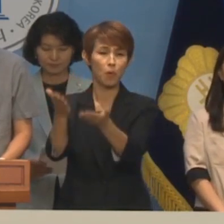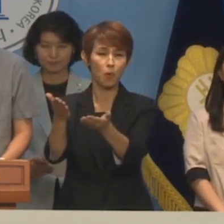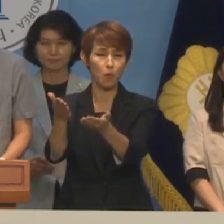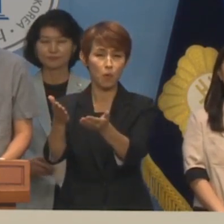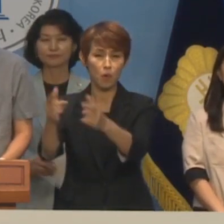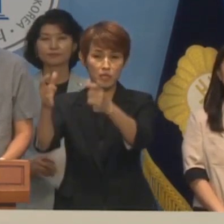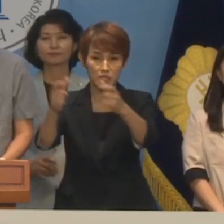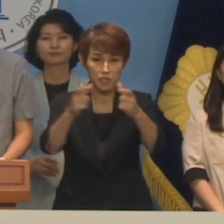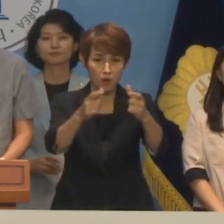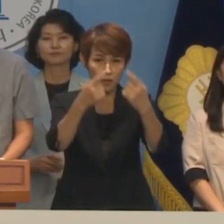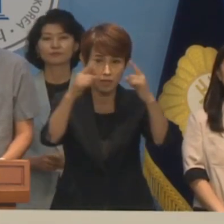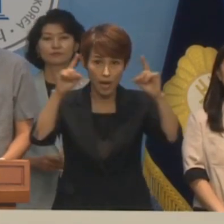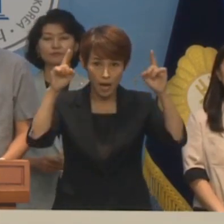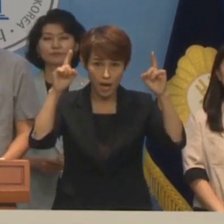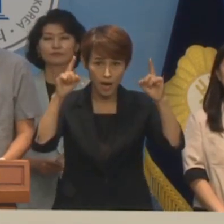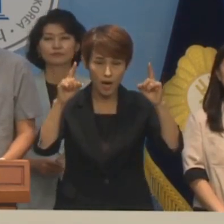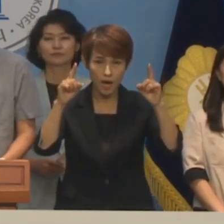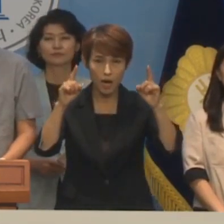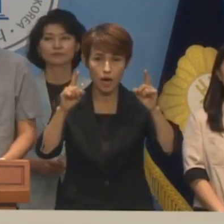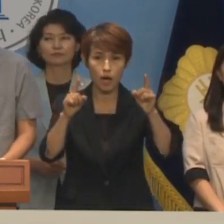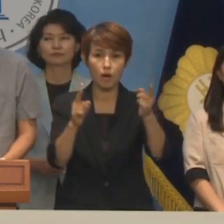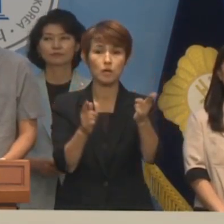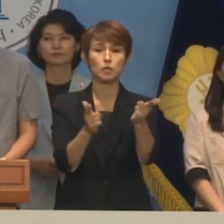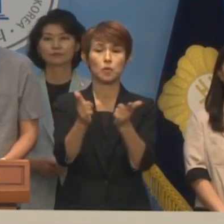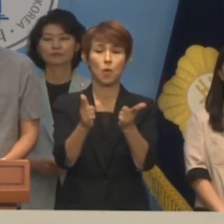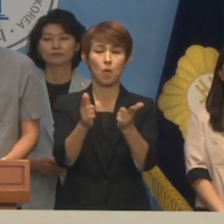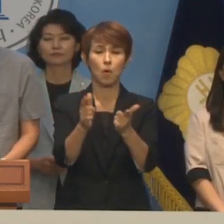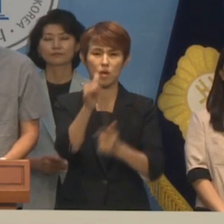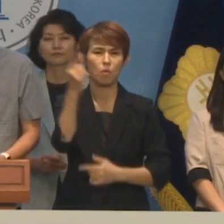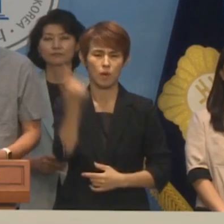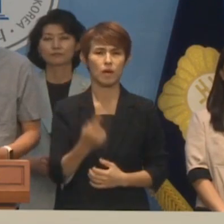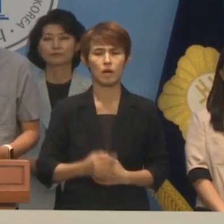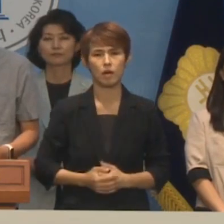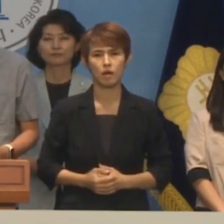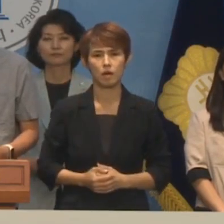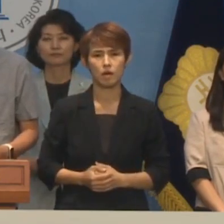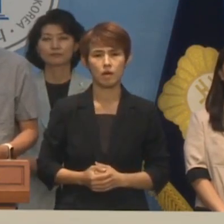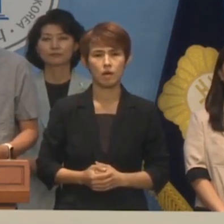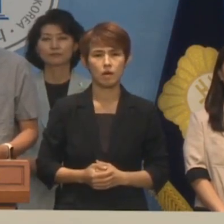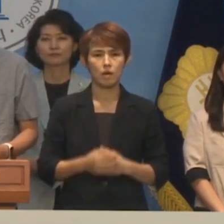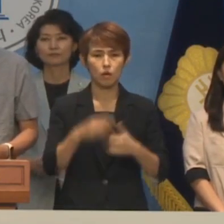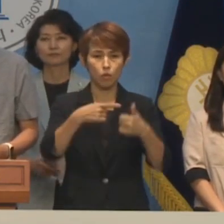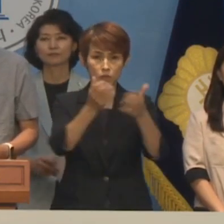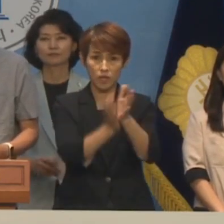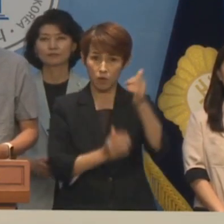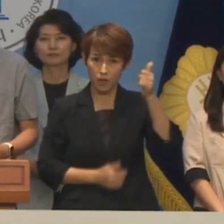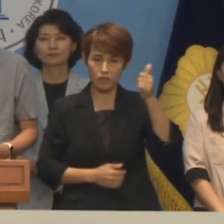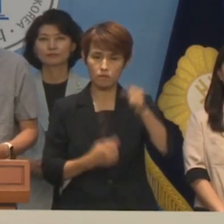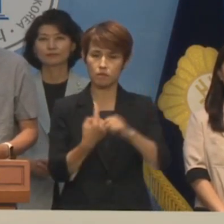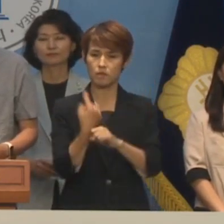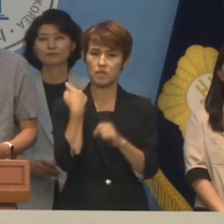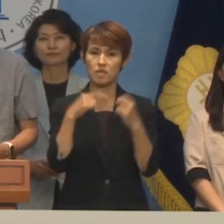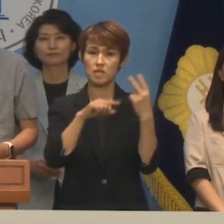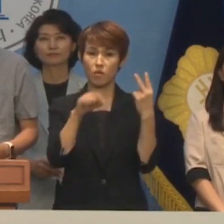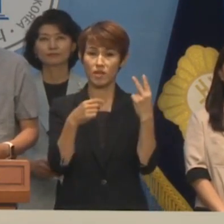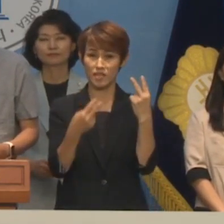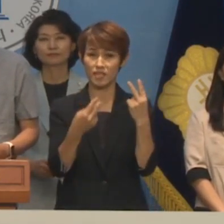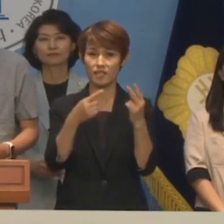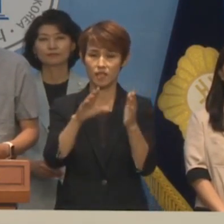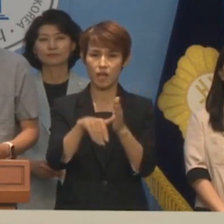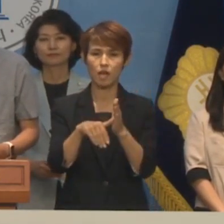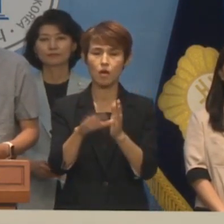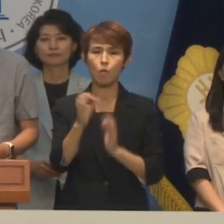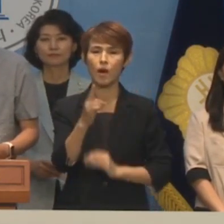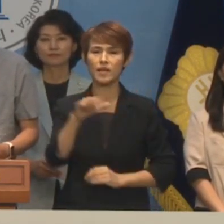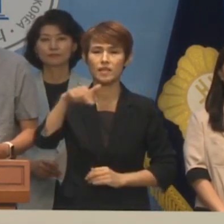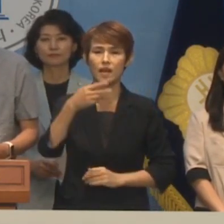대학들의 파괴적 구조조정을 불러올 것이다. 이주호 장관은 지난해 2월 1일에는 라이즈